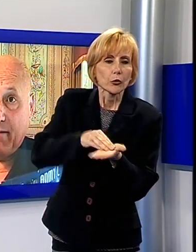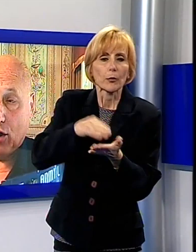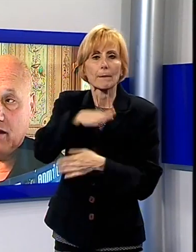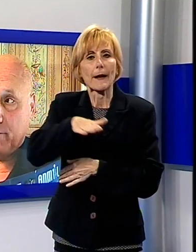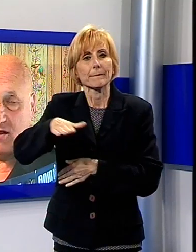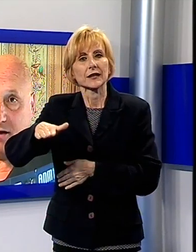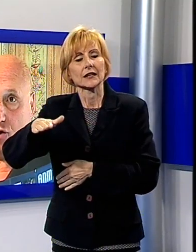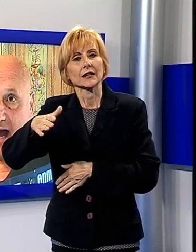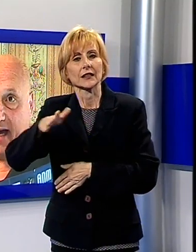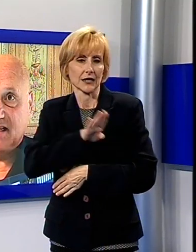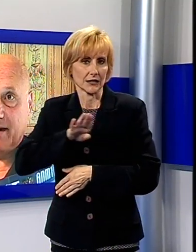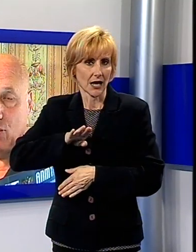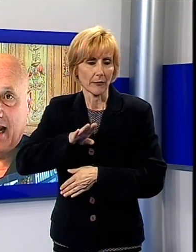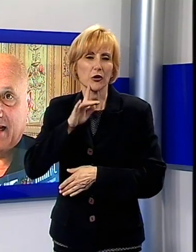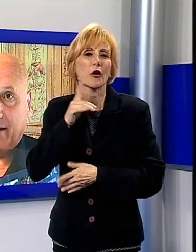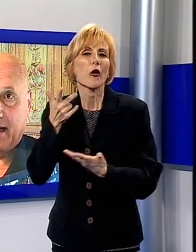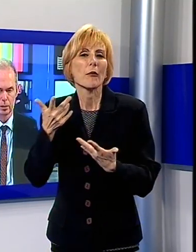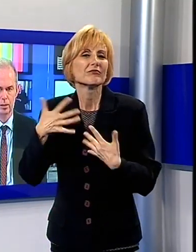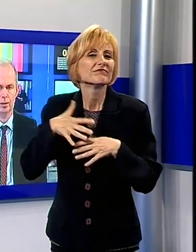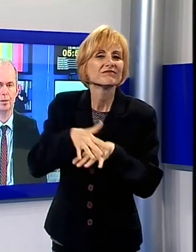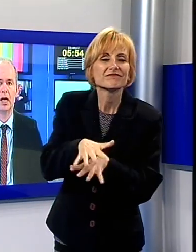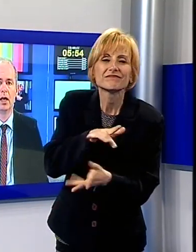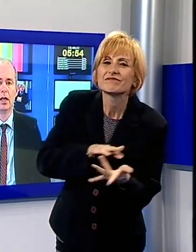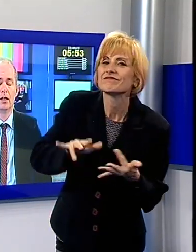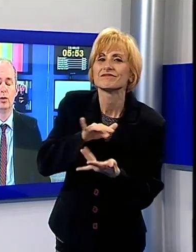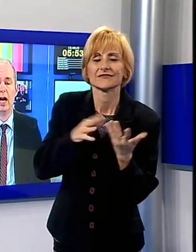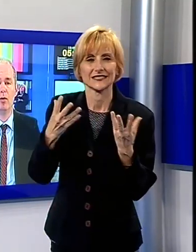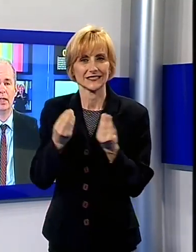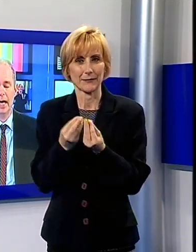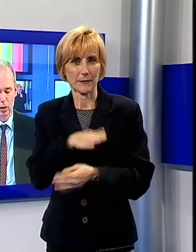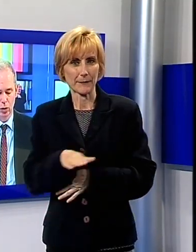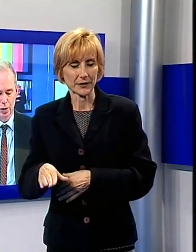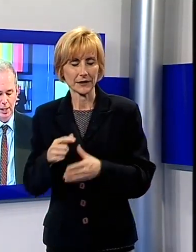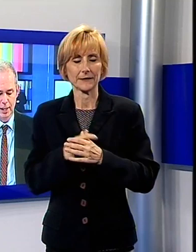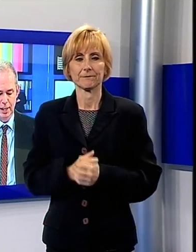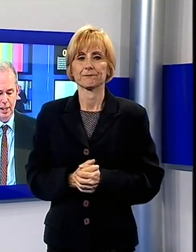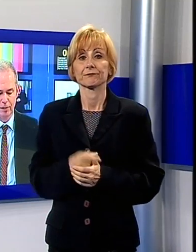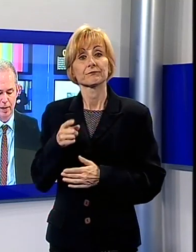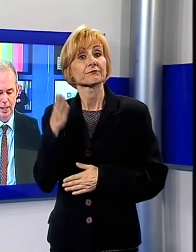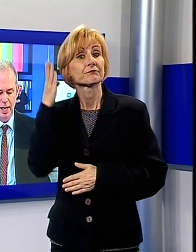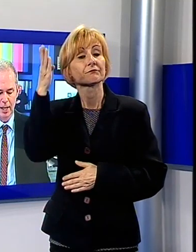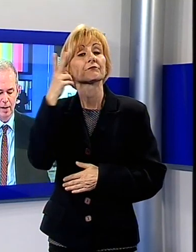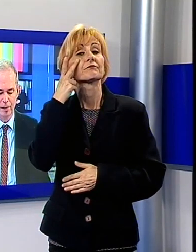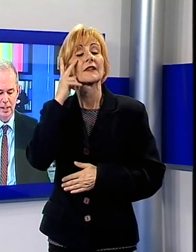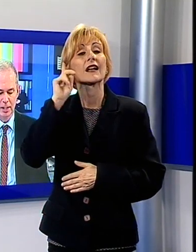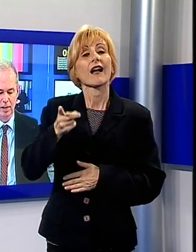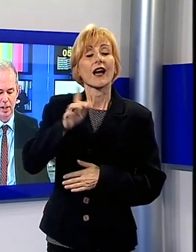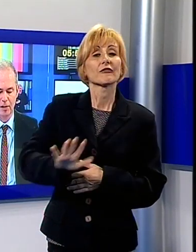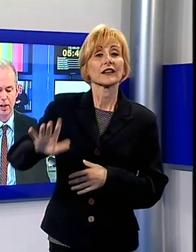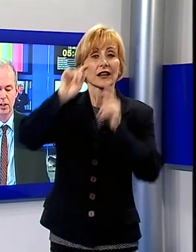modo che possano giocare insieme a tutti gli altri bambini. Chiudiamo andando in Garfagnana, Festival delle Frazioni